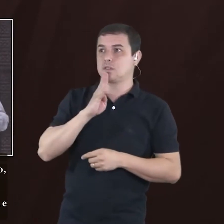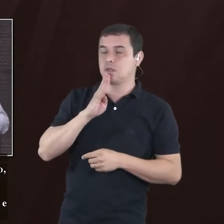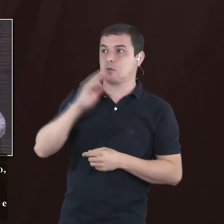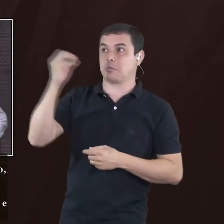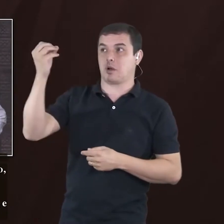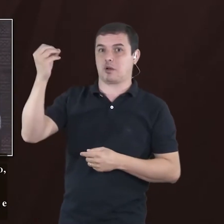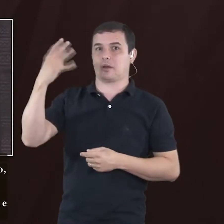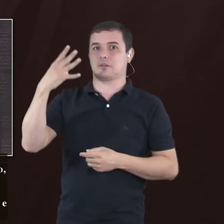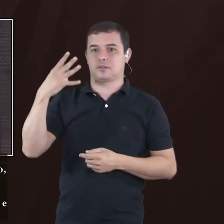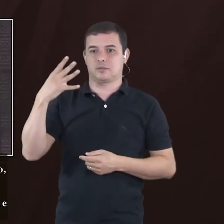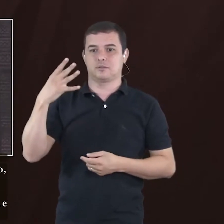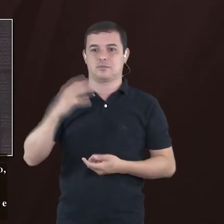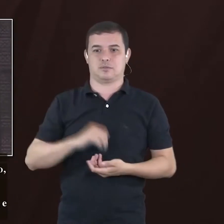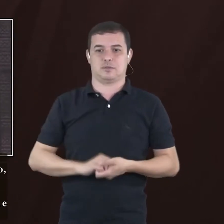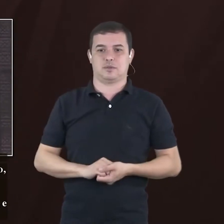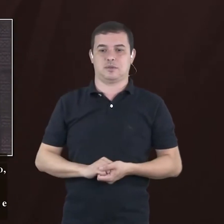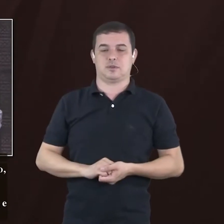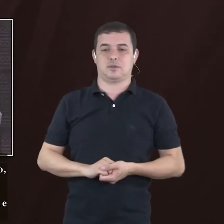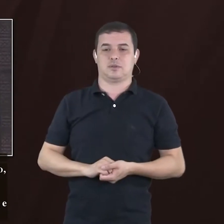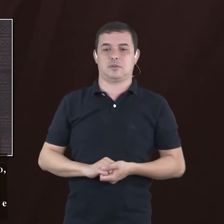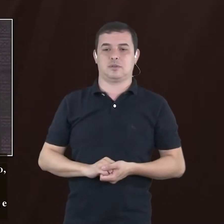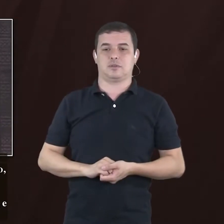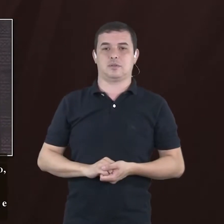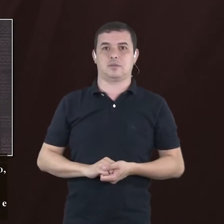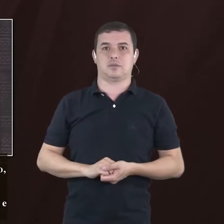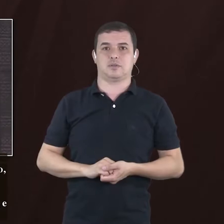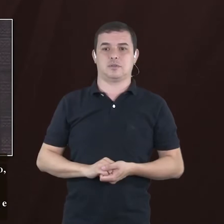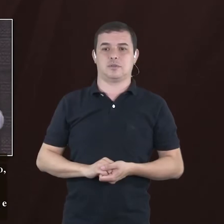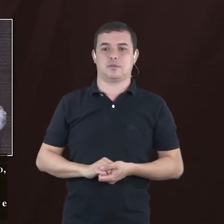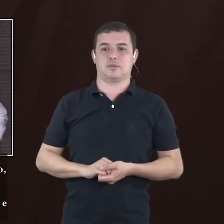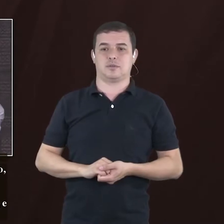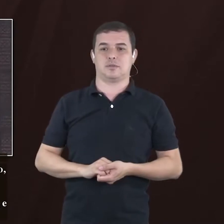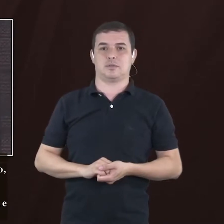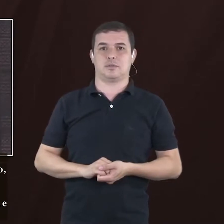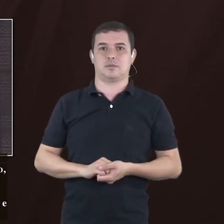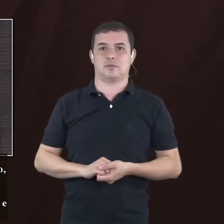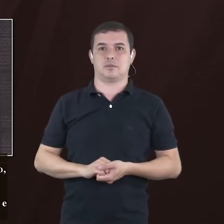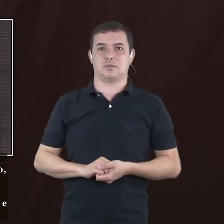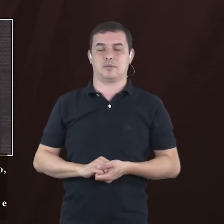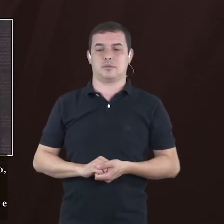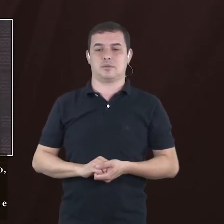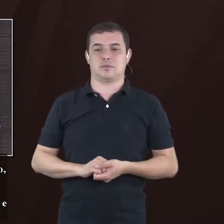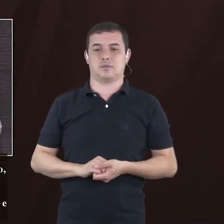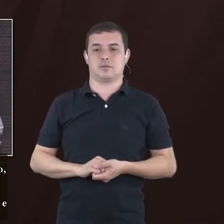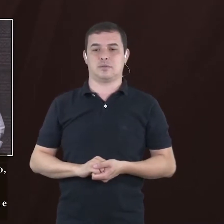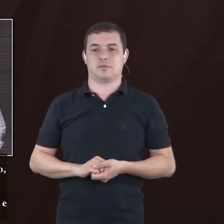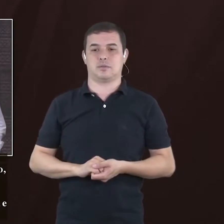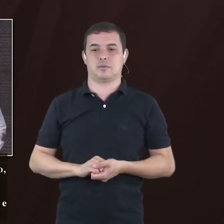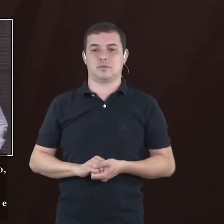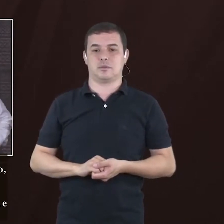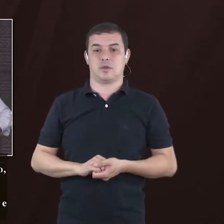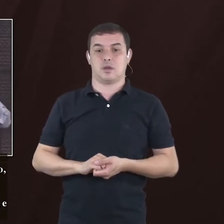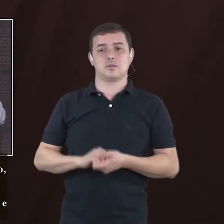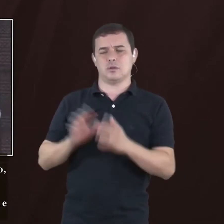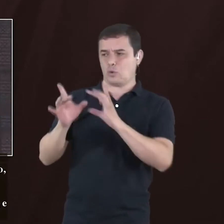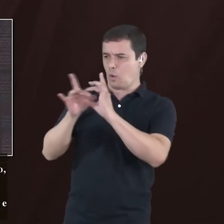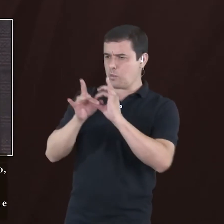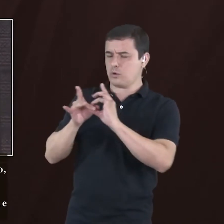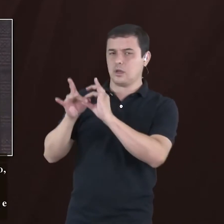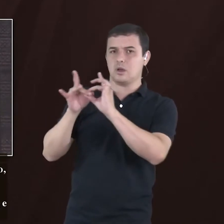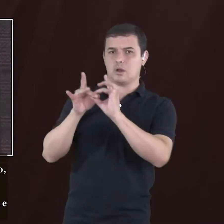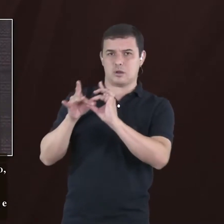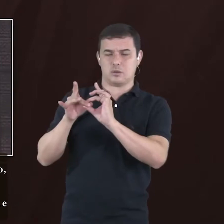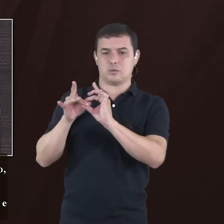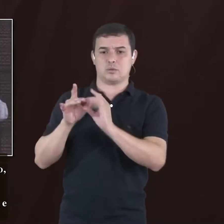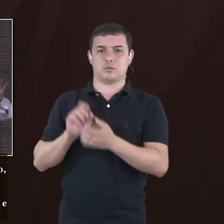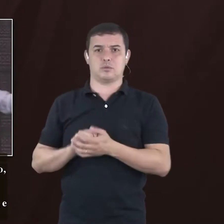eram reputados colunas, me estenderam a mim e a Barnabé a destra de comunhão. Isso também é